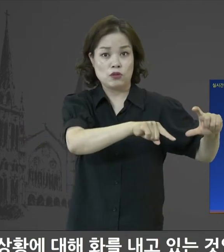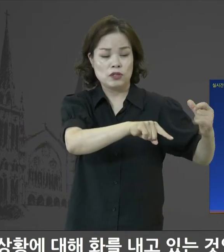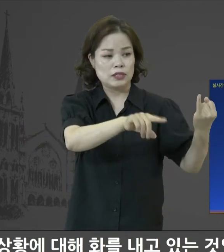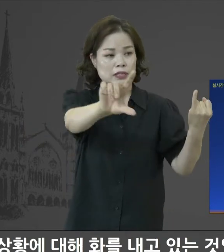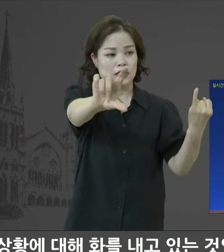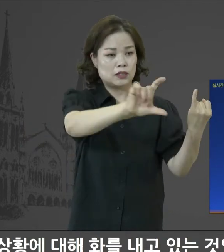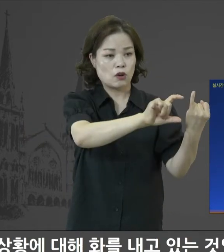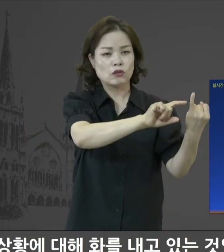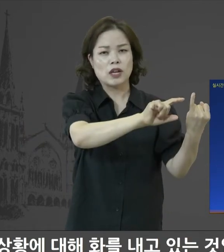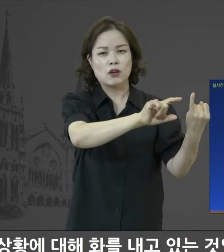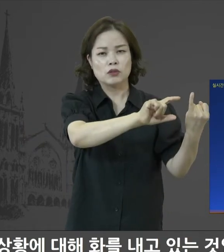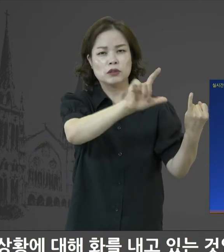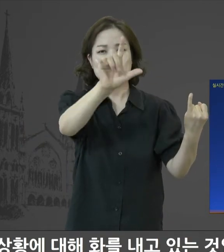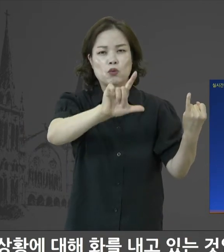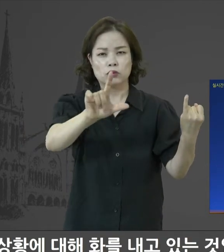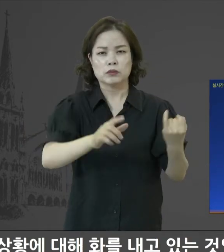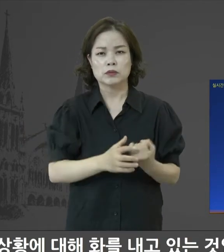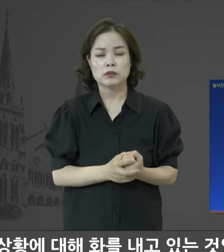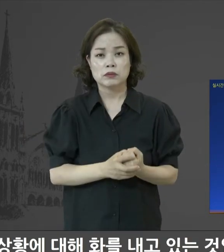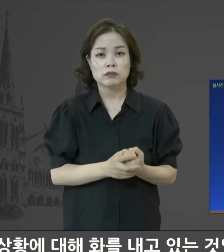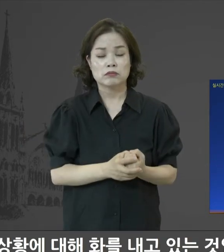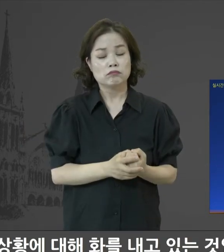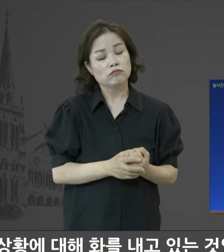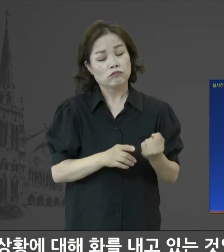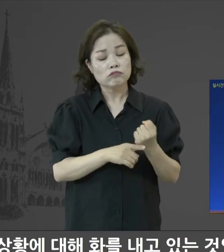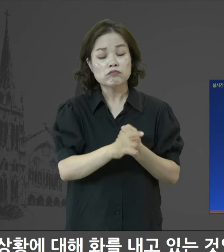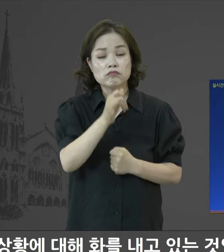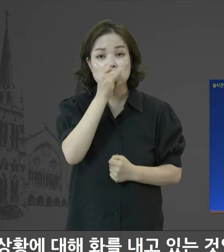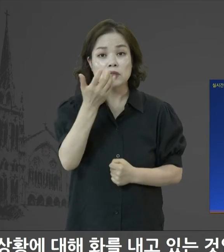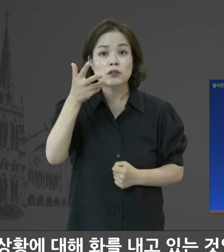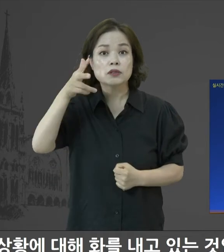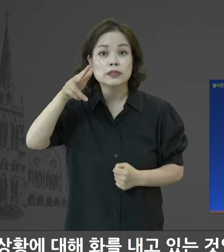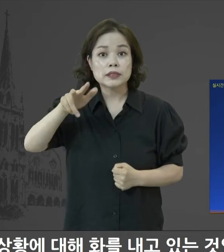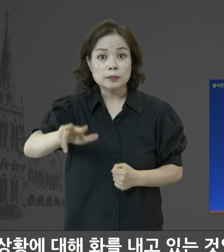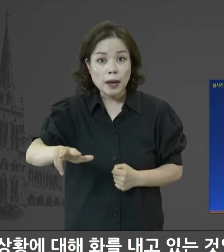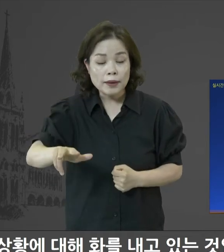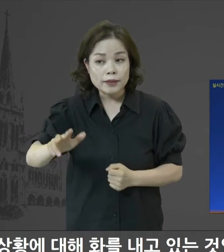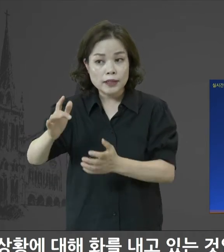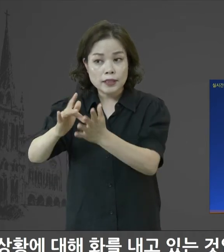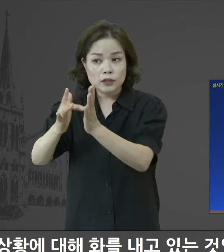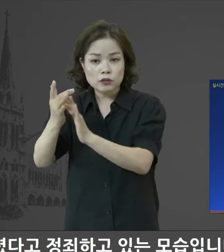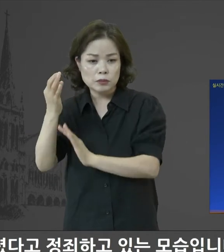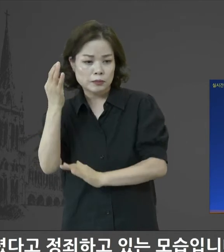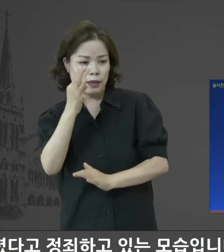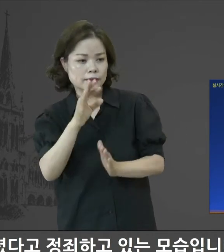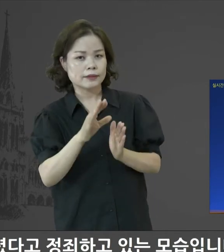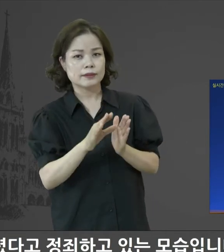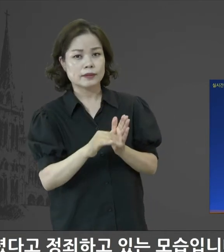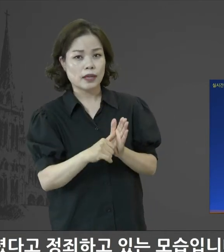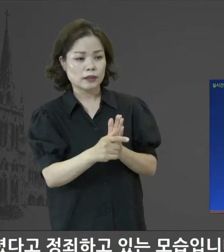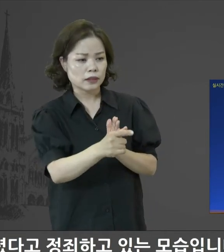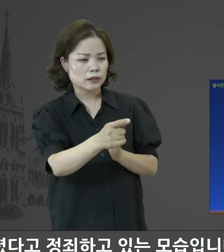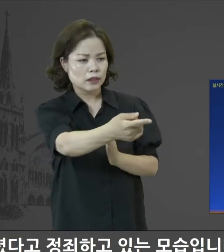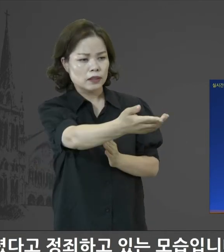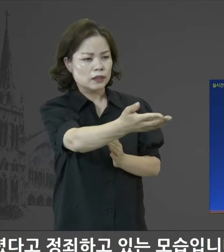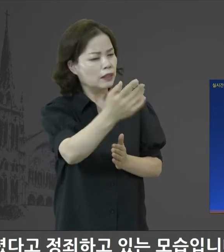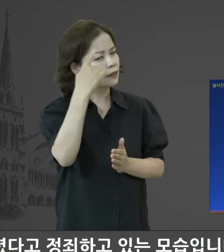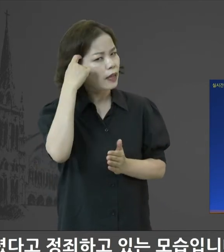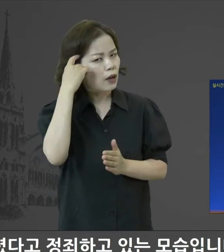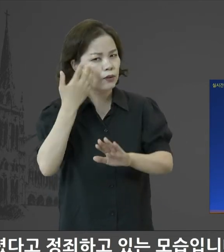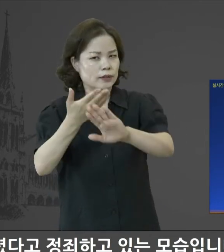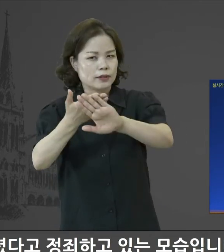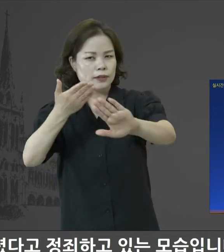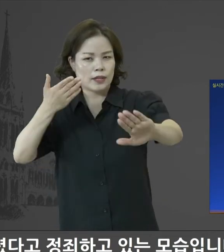모습. 물론 일리는 있습니다. 그러나 예수님이 볼 때는 그들의 생각과